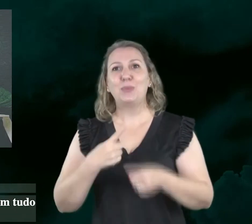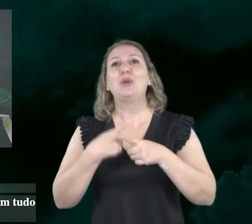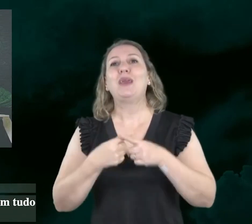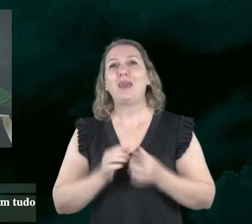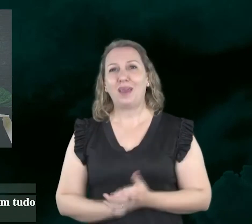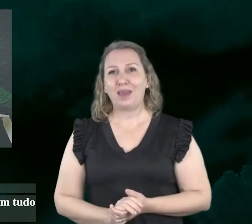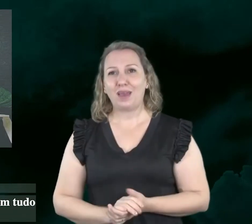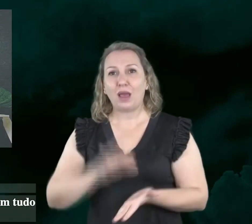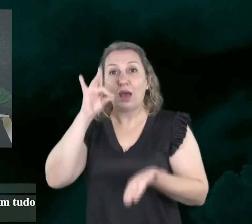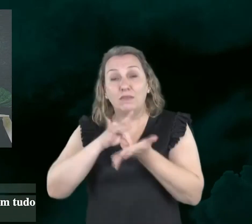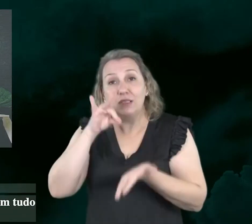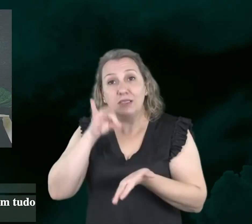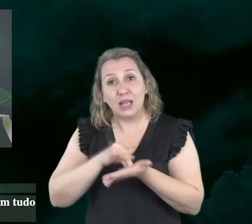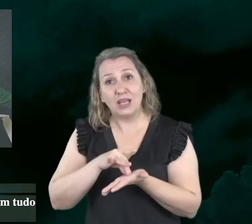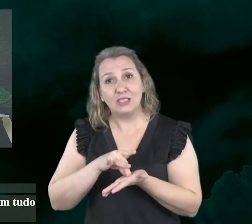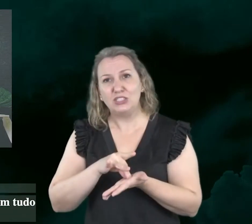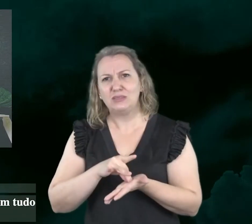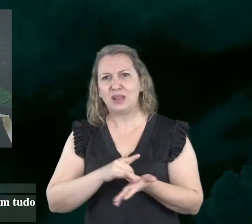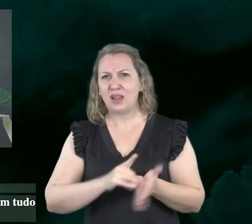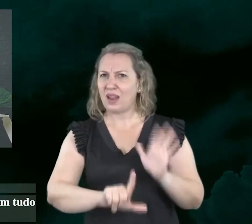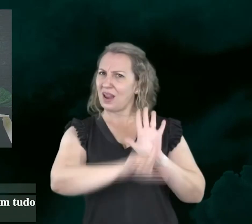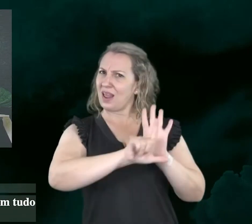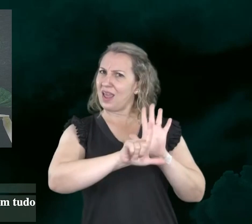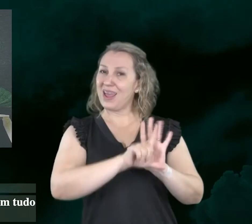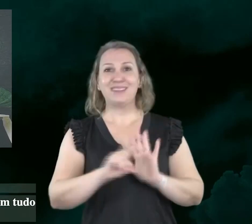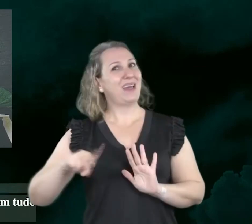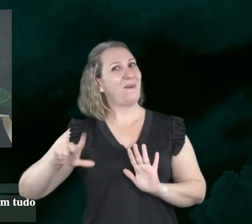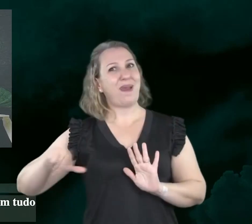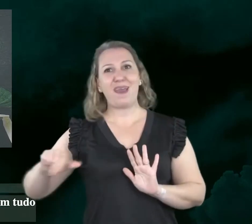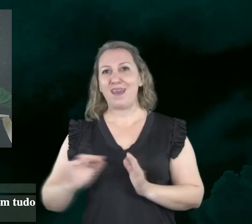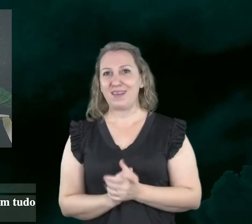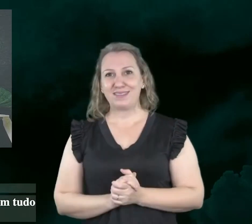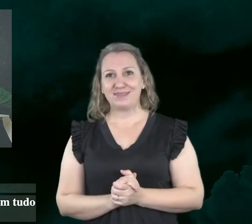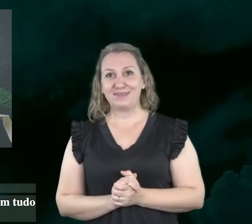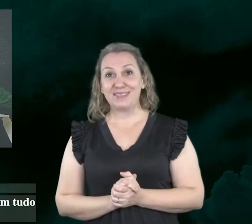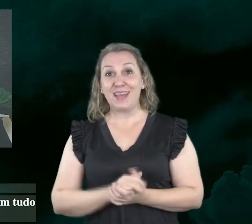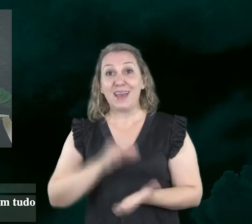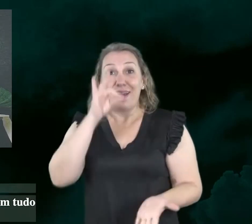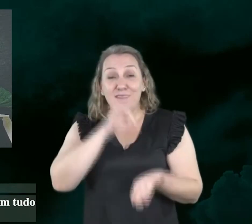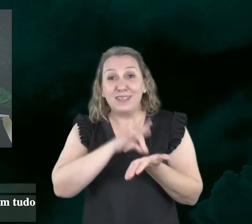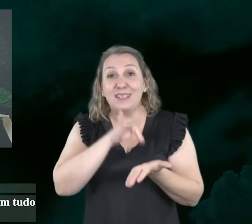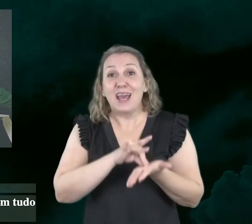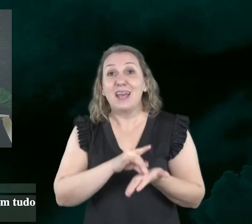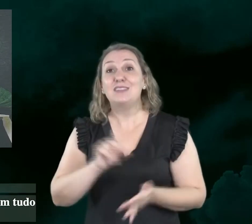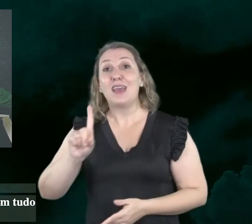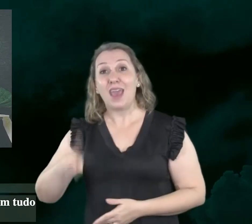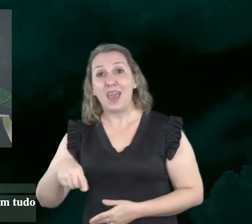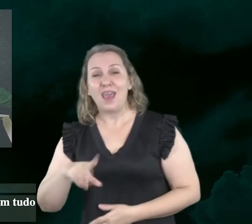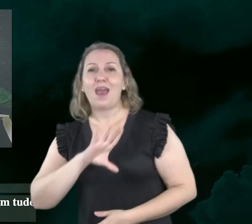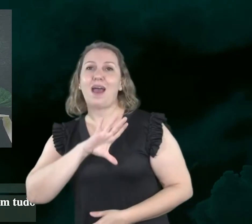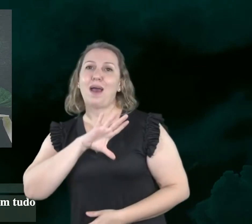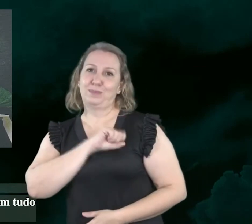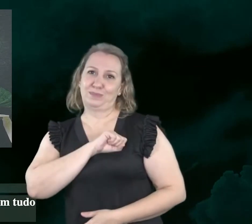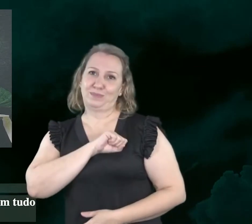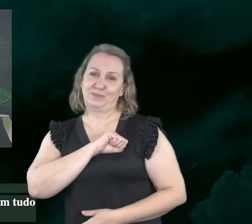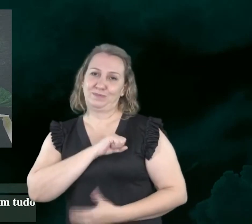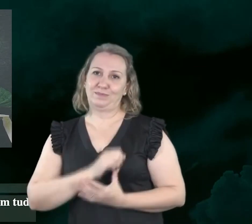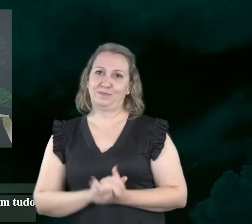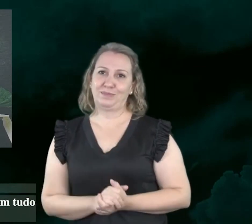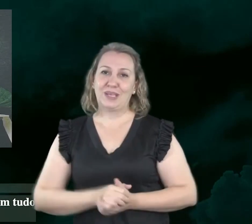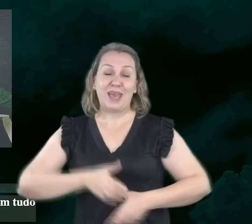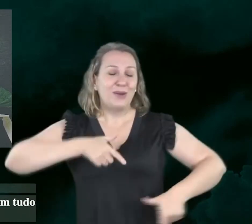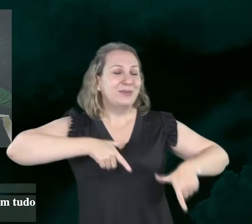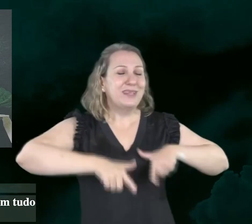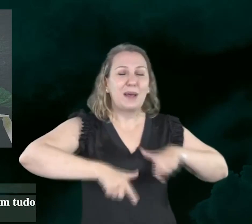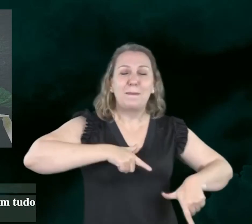verdade é o amor. Por isso a fé traz o amor, a obra de fé traz o labor de amor. Tá? Então,